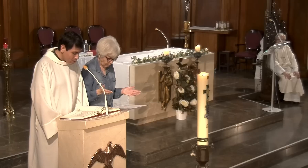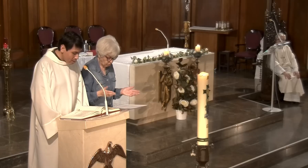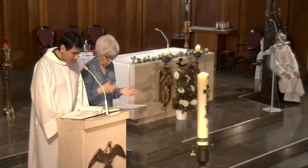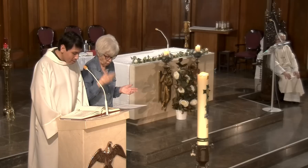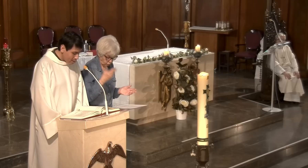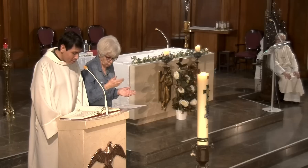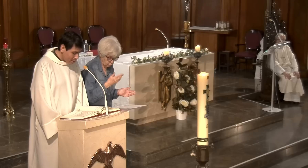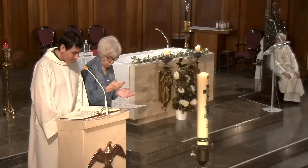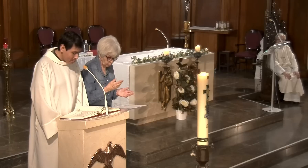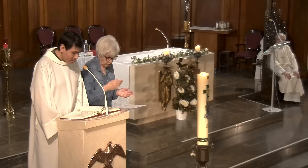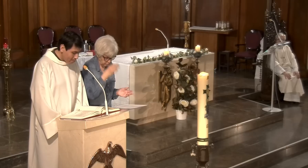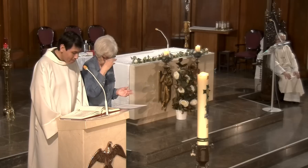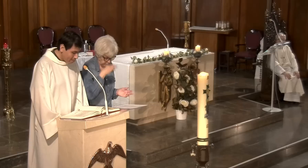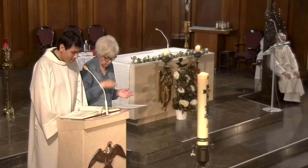visto marcharse al cielo